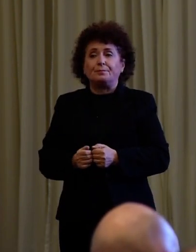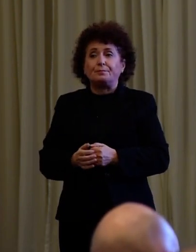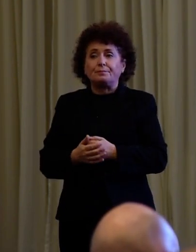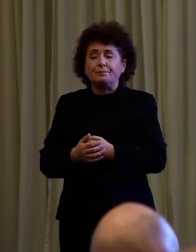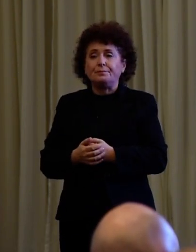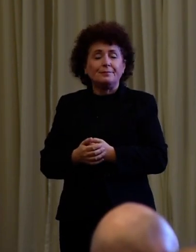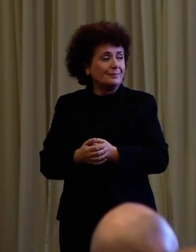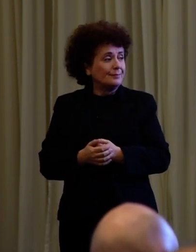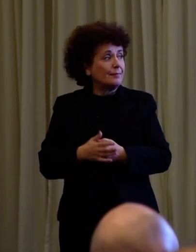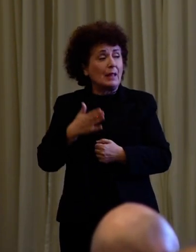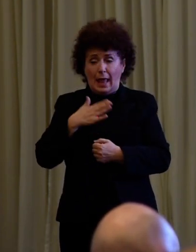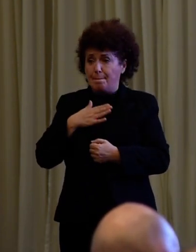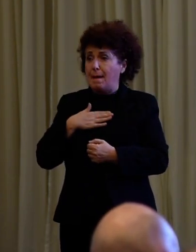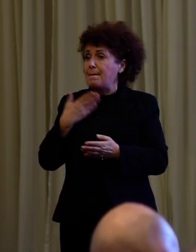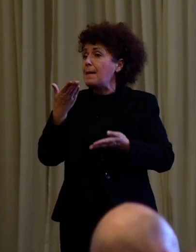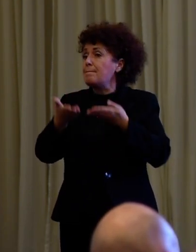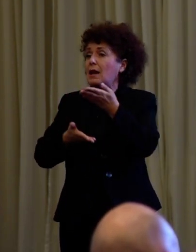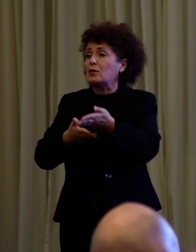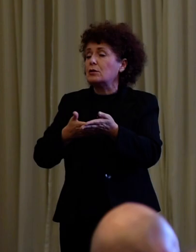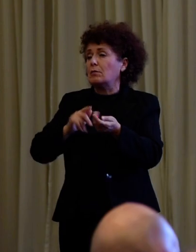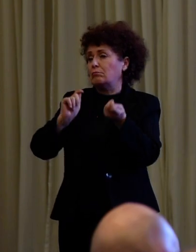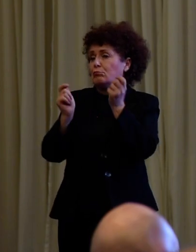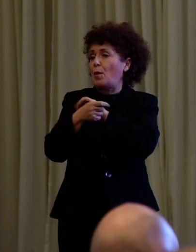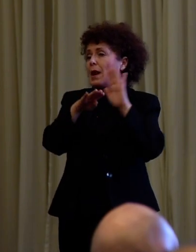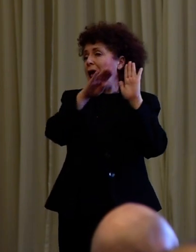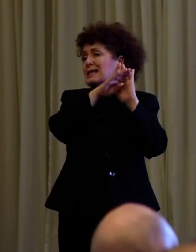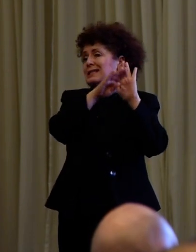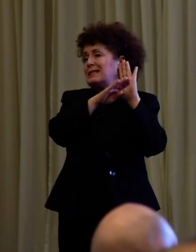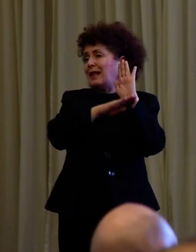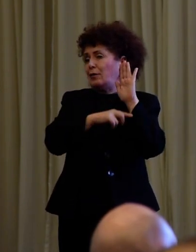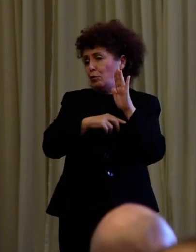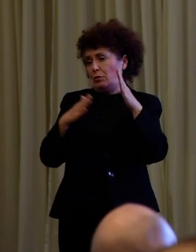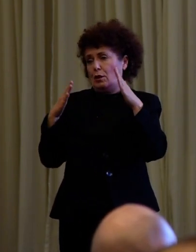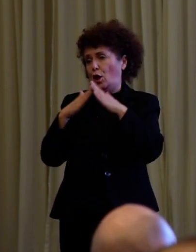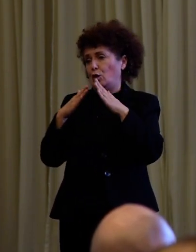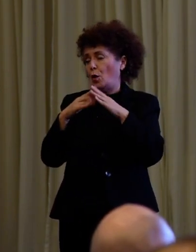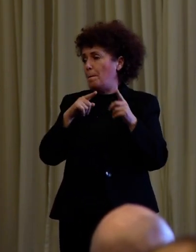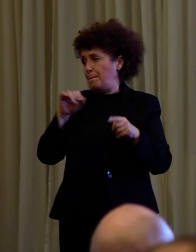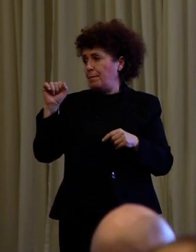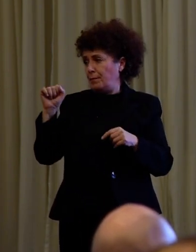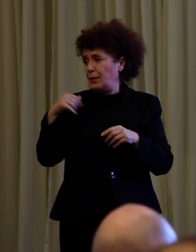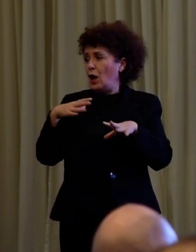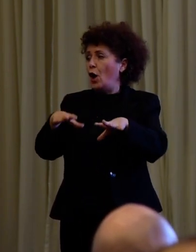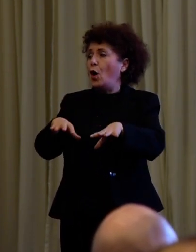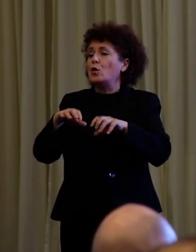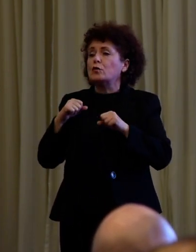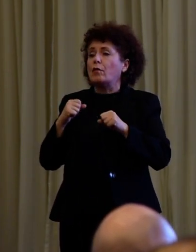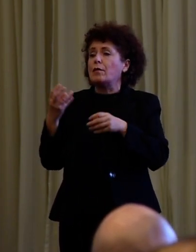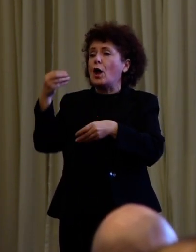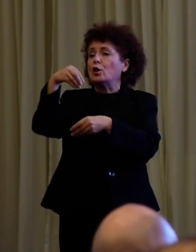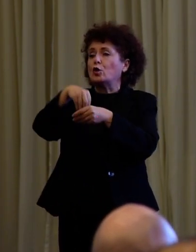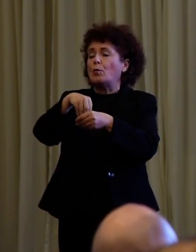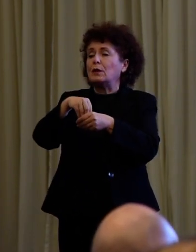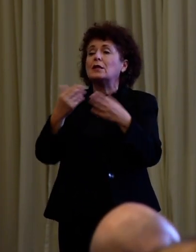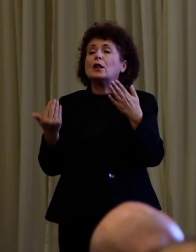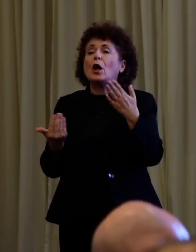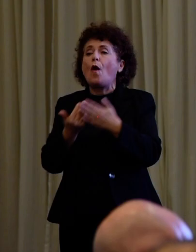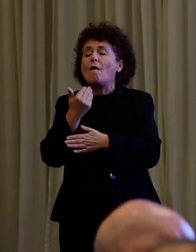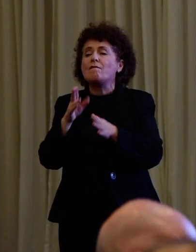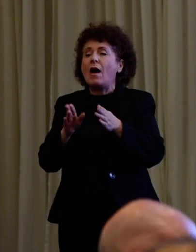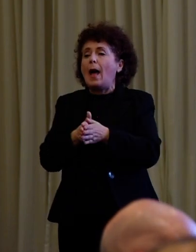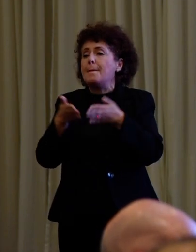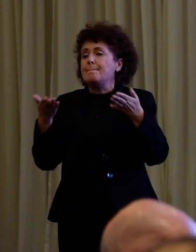Ке имаме предлози за измена на статутот на ДОМ, усвојување на дополнително нови правилници